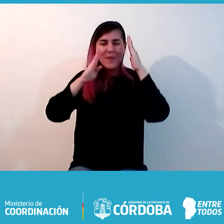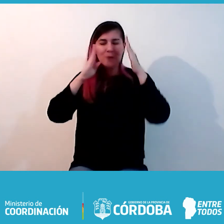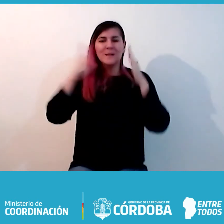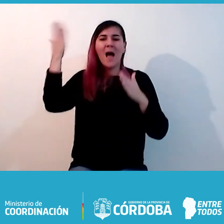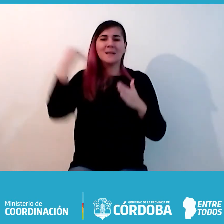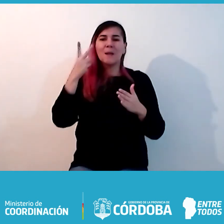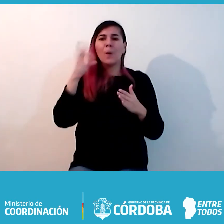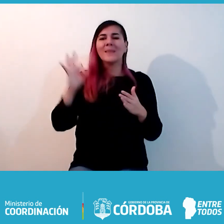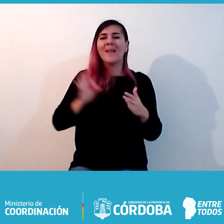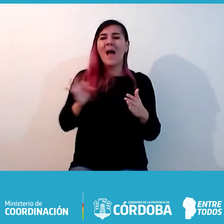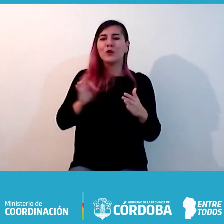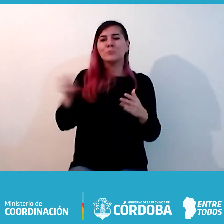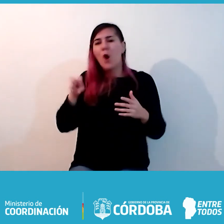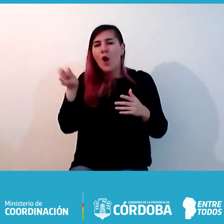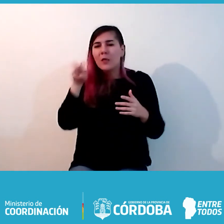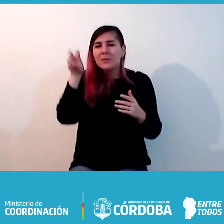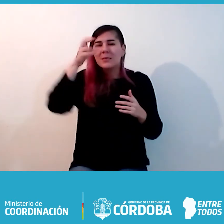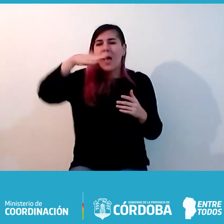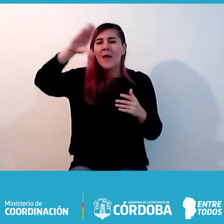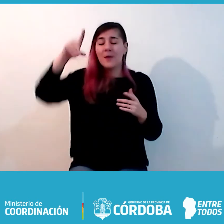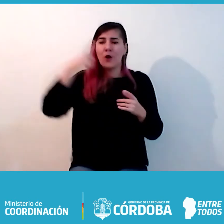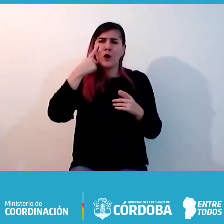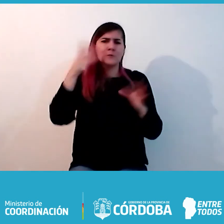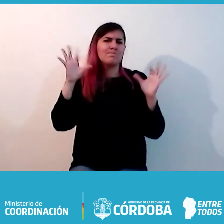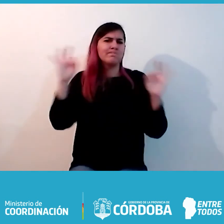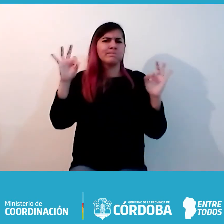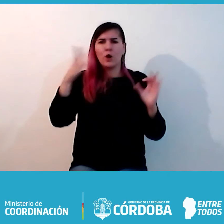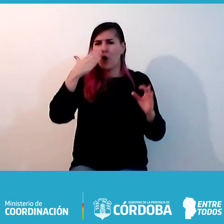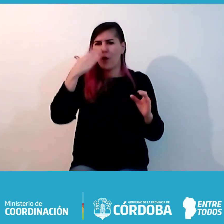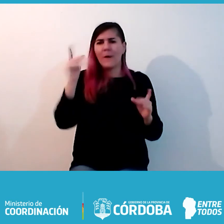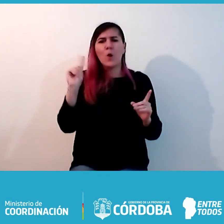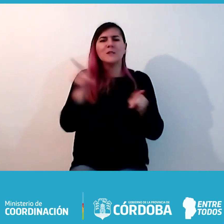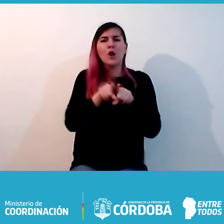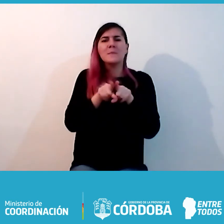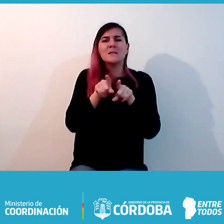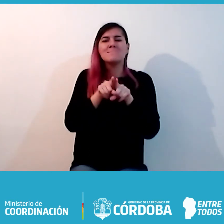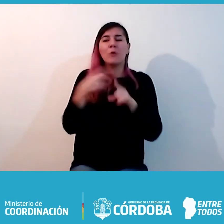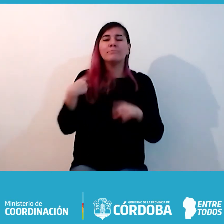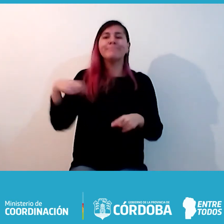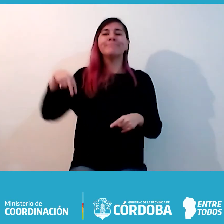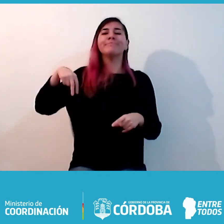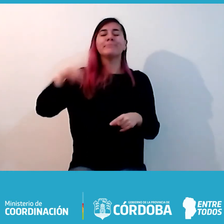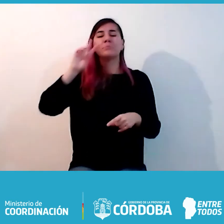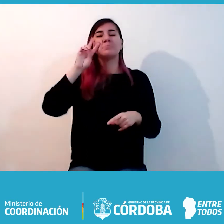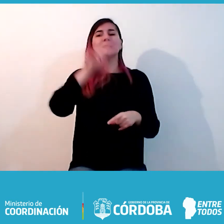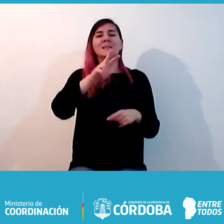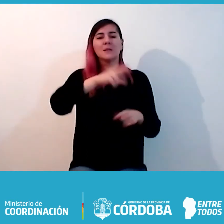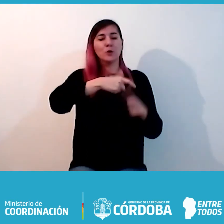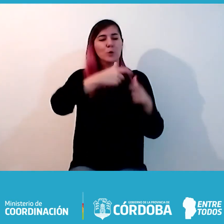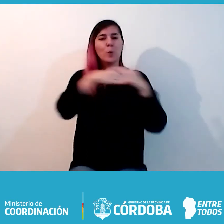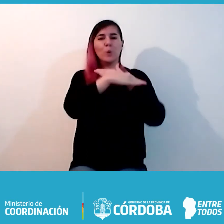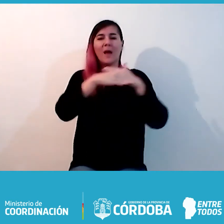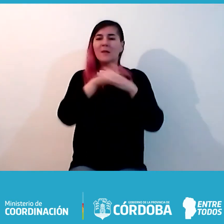que es montañista y conoce todo Córdoba. Dice que no es lo mismo mirar desde una ruta que desde el corazón del Monte